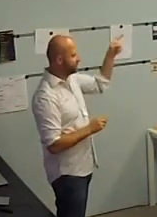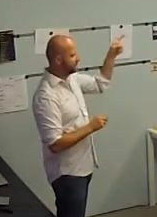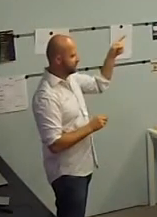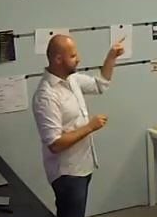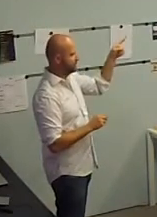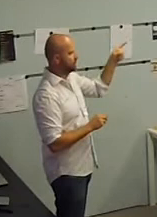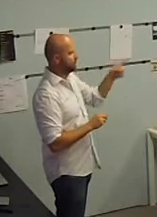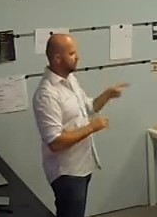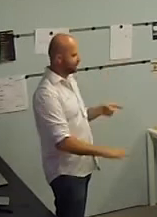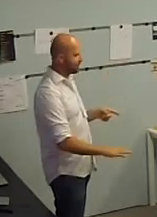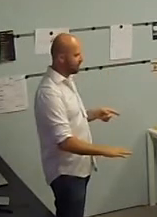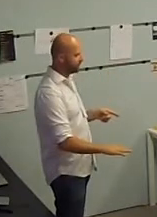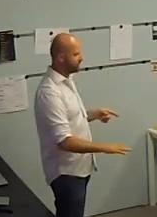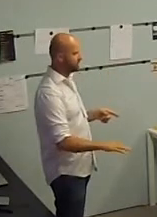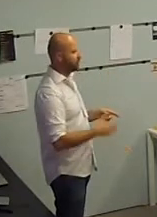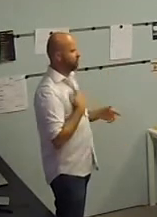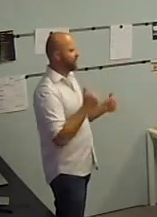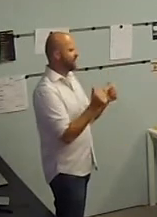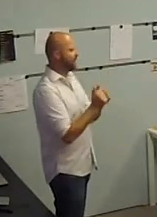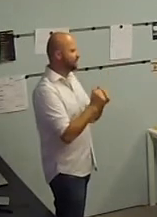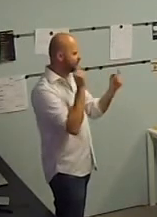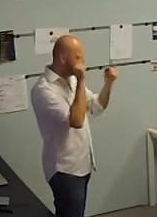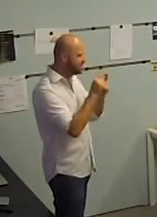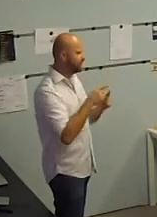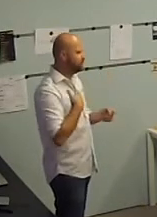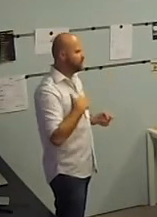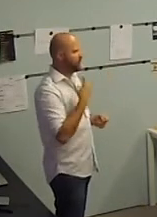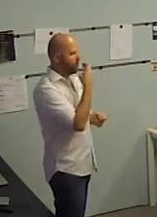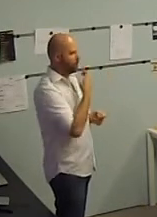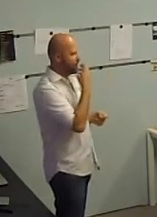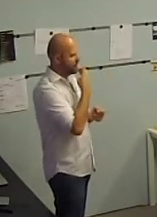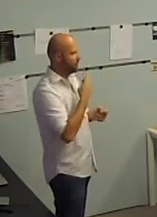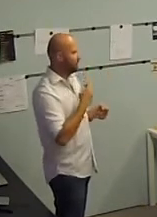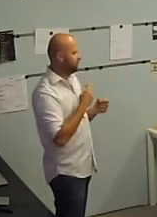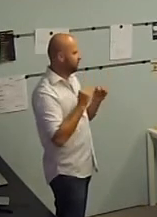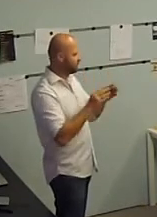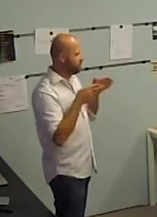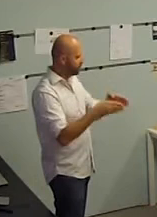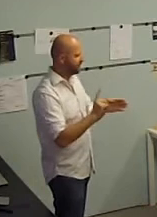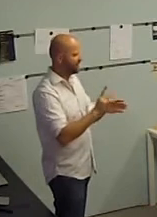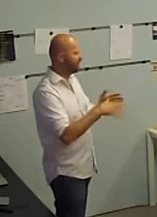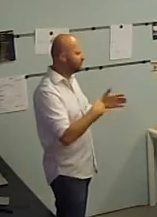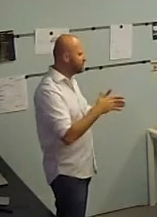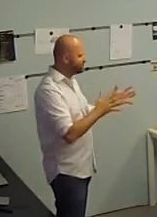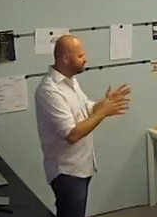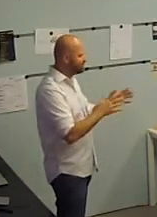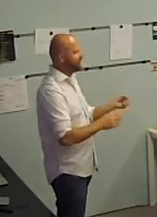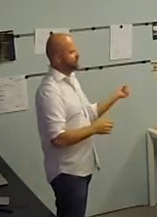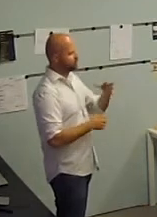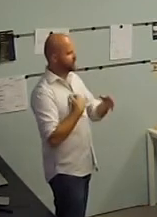Gehörlosenschule dann gegangen in Wollishofen und meine Eltern wollten, dass ich vor allem lautsprachlich erzogen werde. Sie waren ein